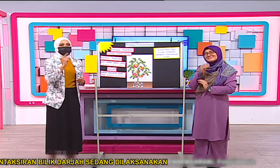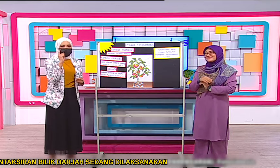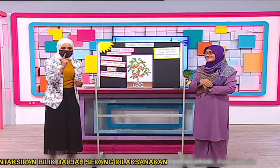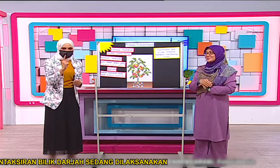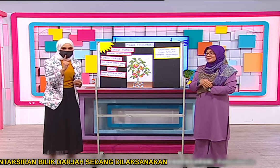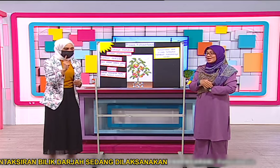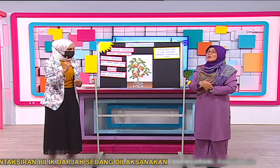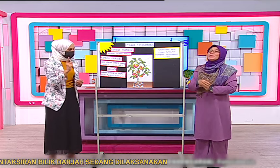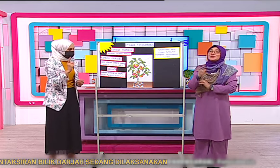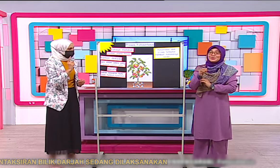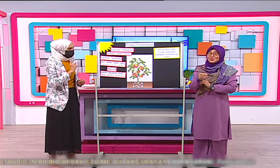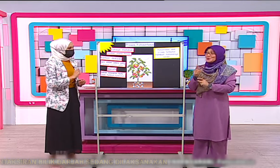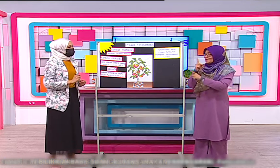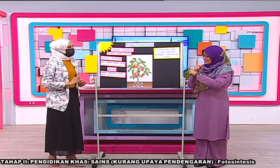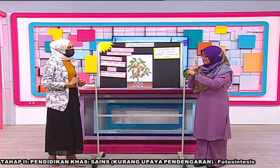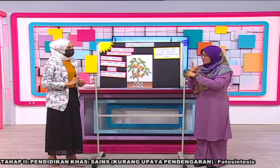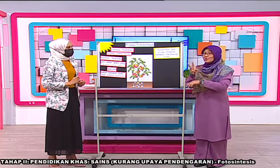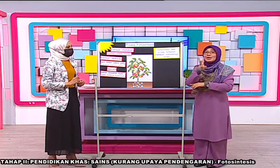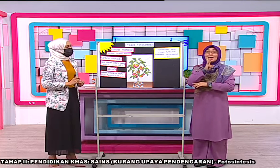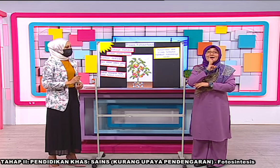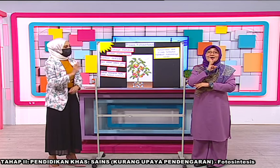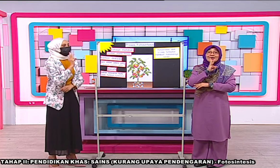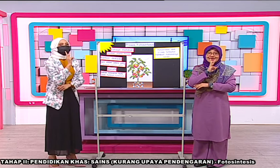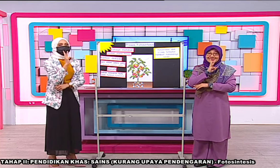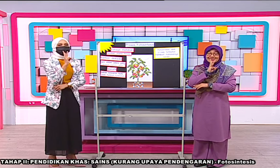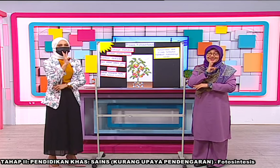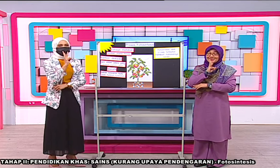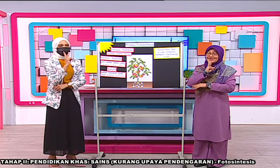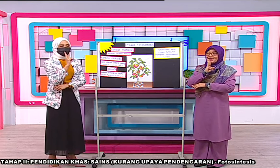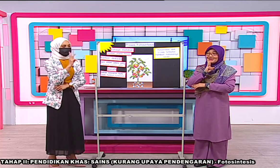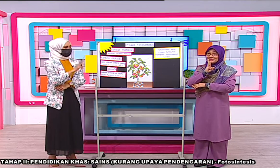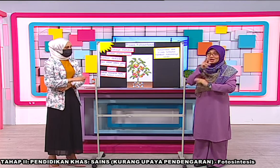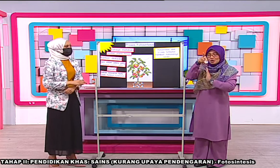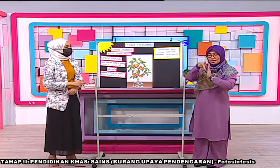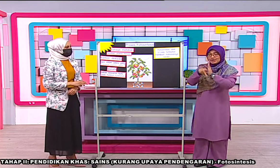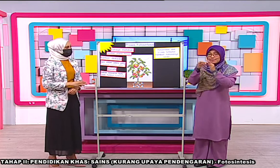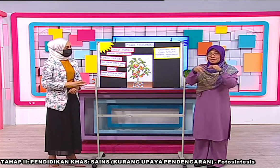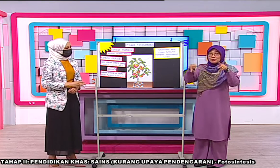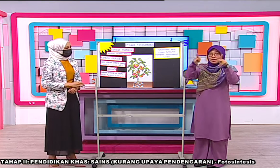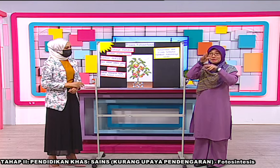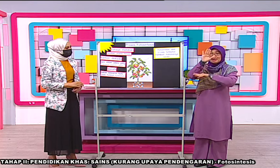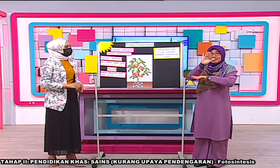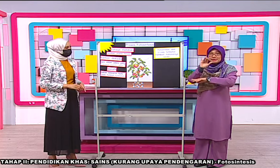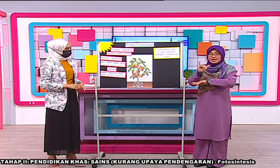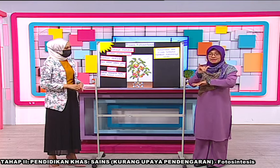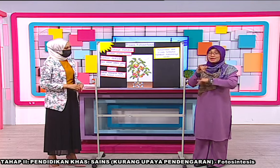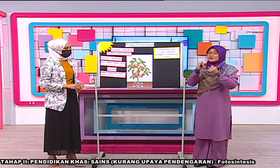aisego betul Oke Betul air Oke air Oke keperluan yang